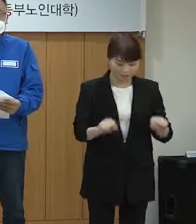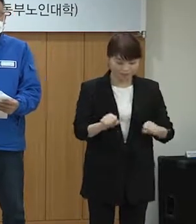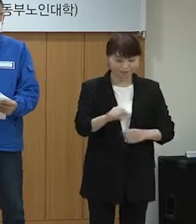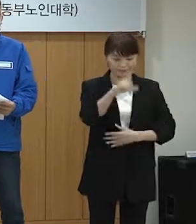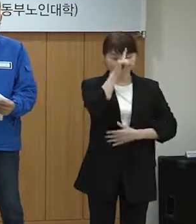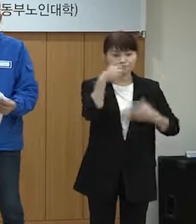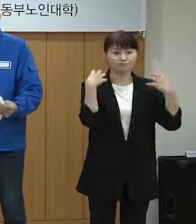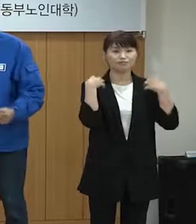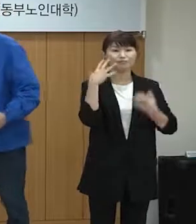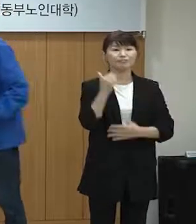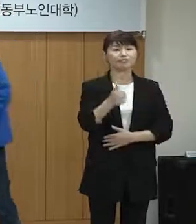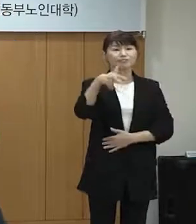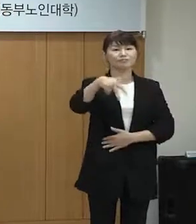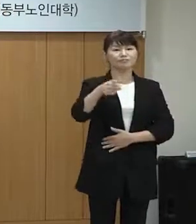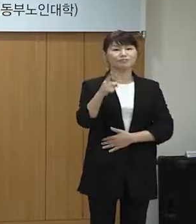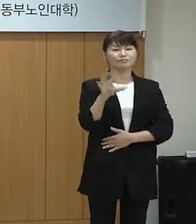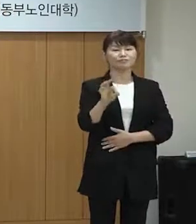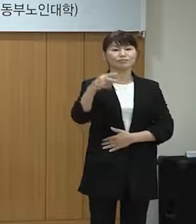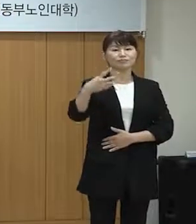양평군수 정동균입니다.